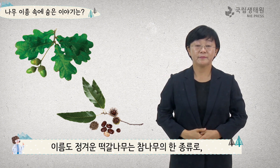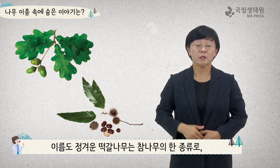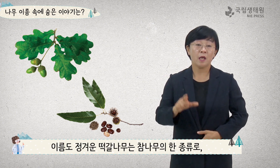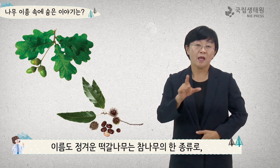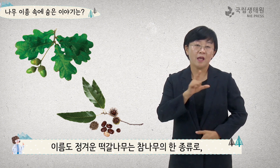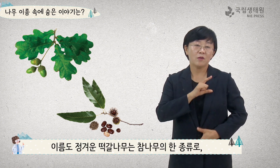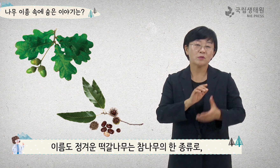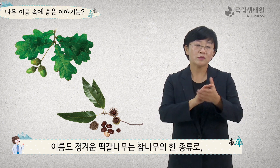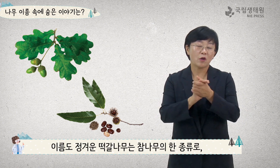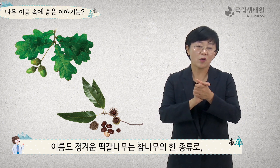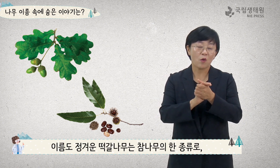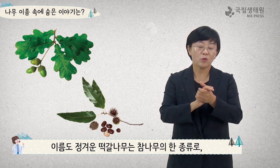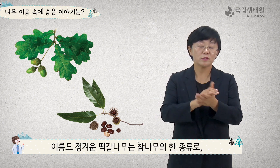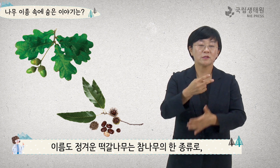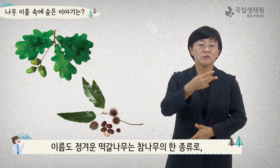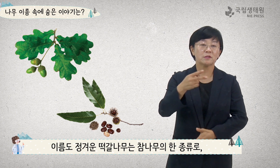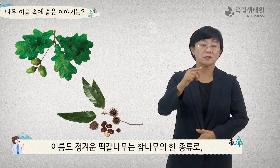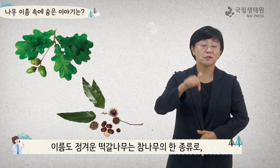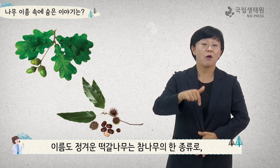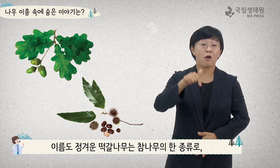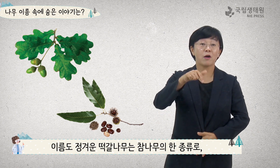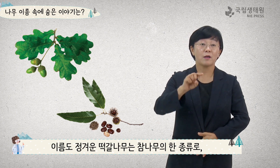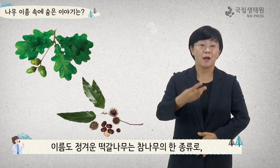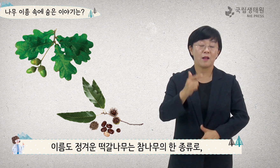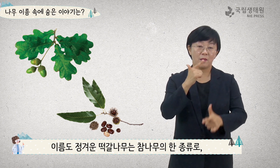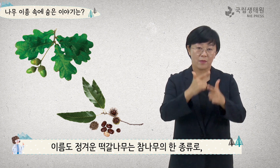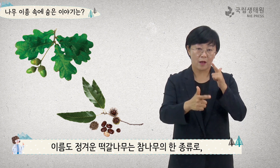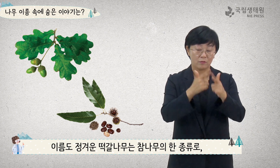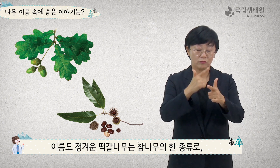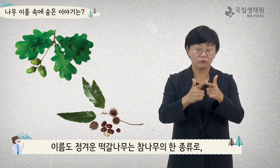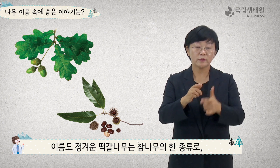이름도 정겨운 떡갈나무는 참나무의 한 종류로